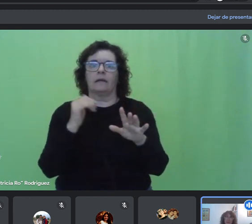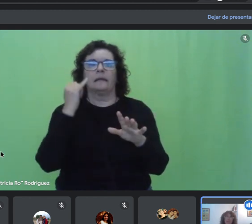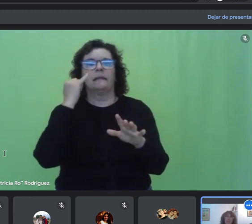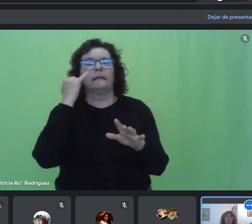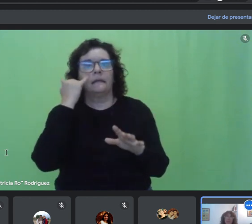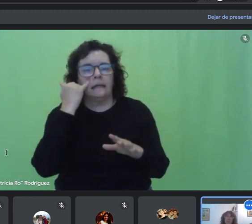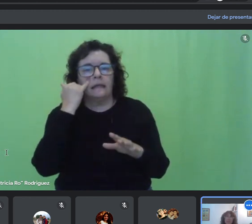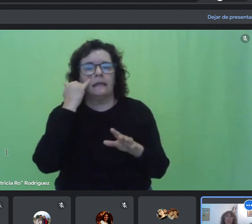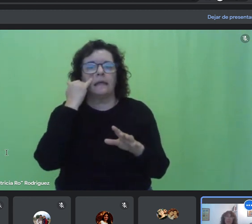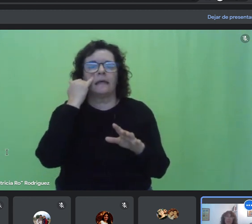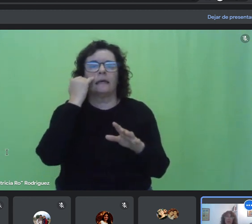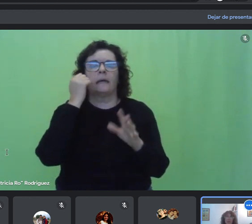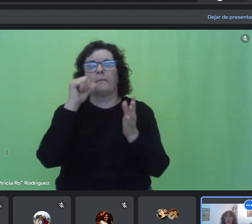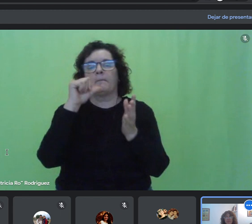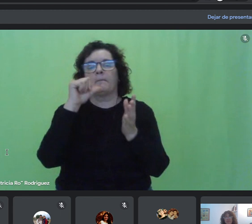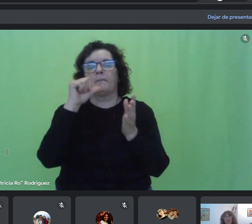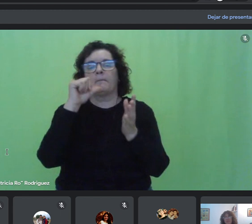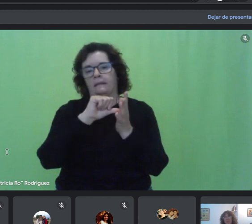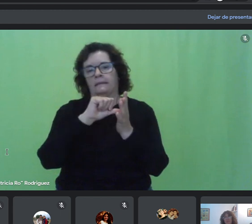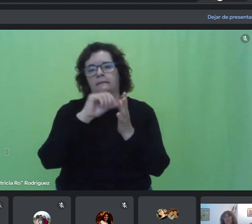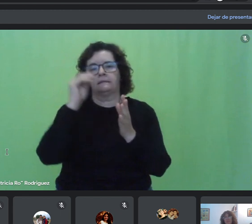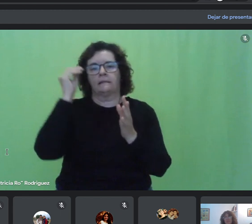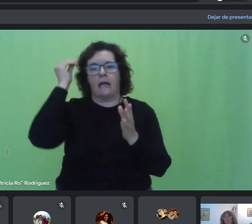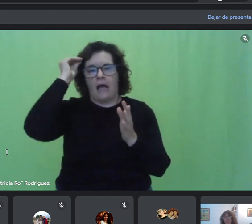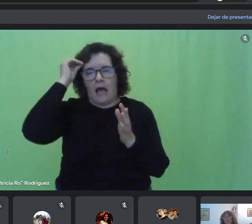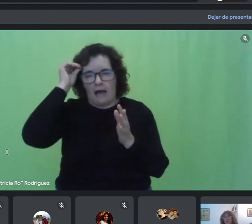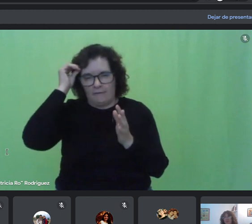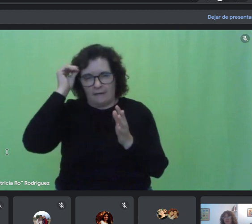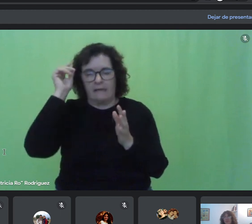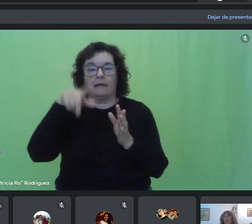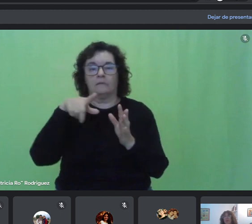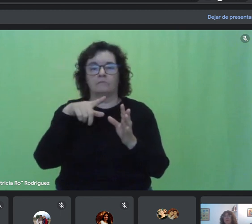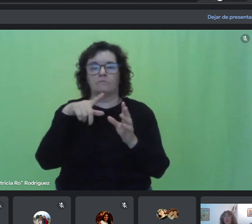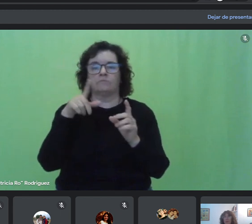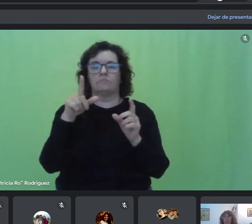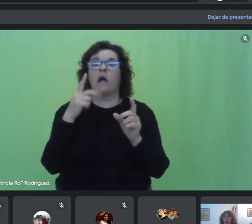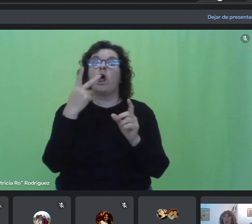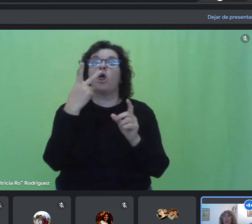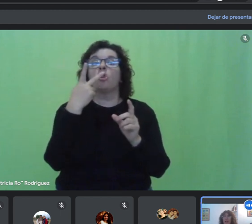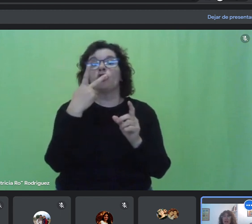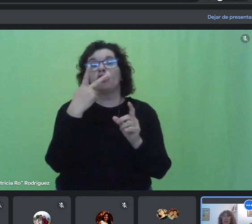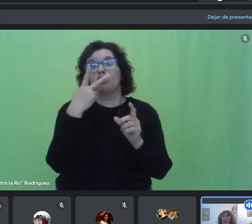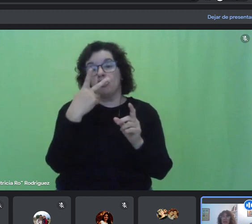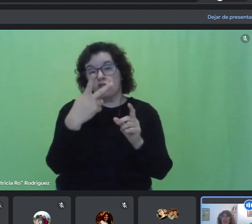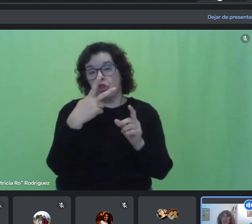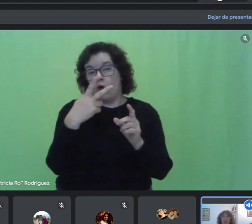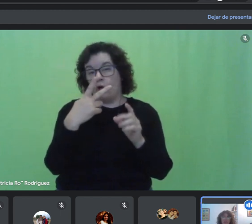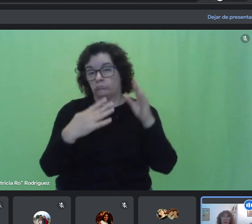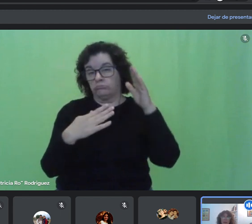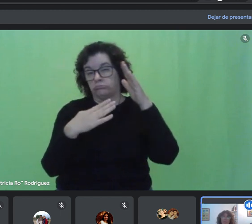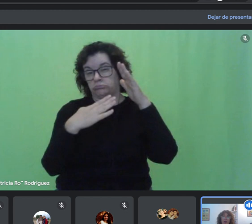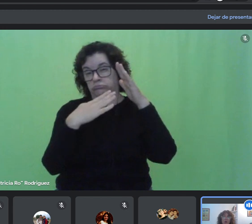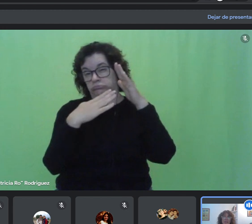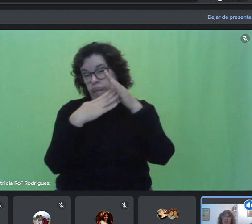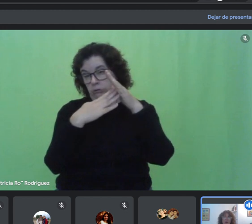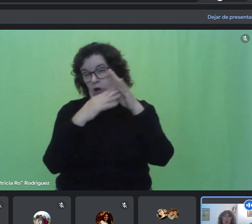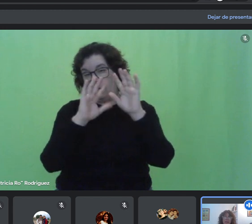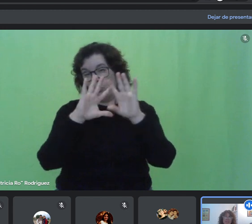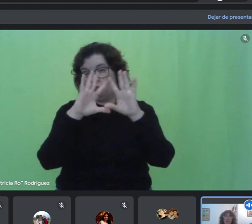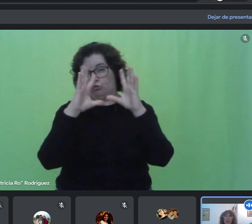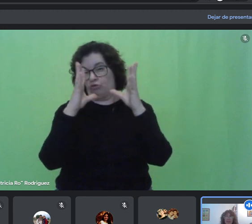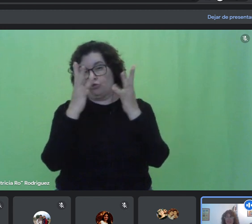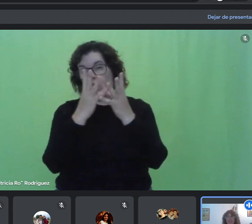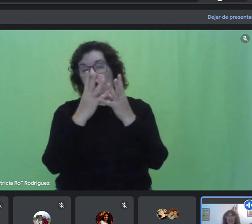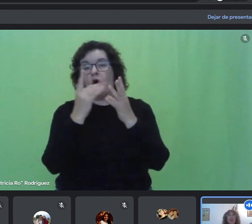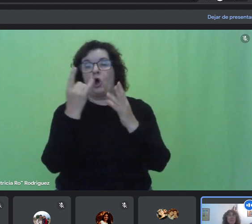Bien. Las dos prioridades globales de la UNESCO. Muy bien. Faltó la palabra also, que